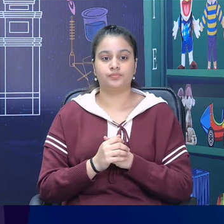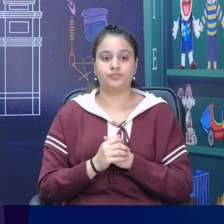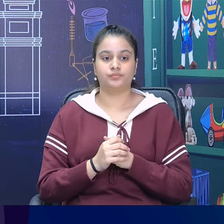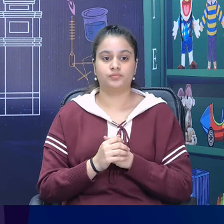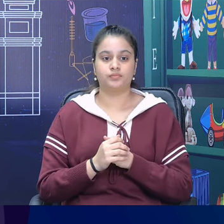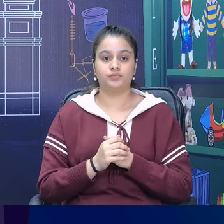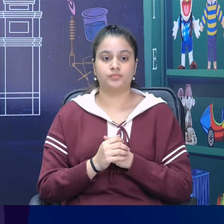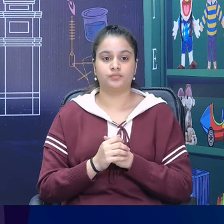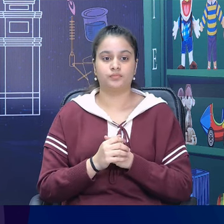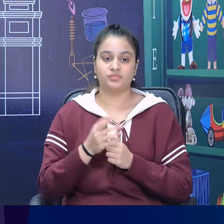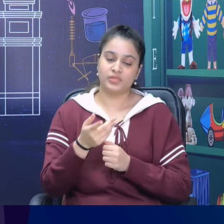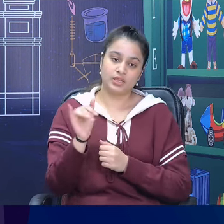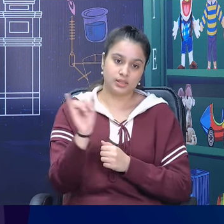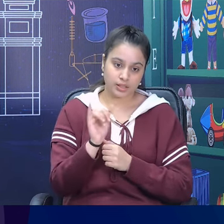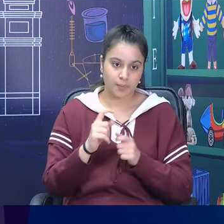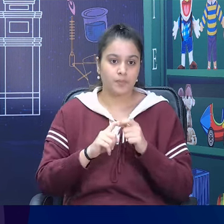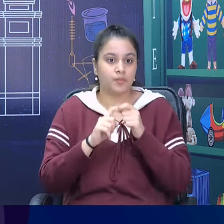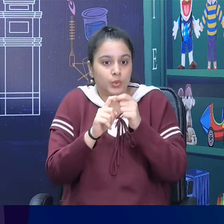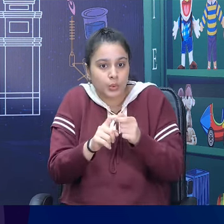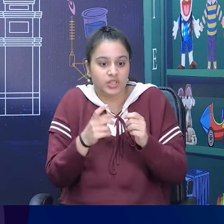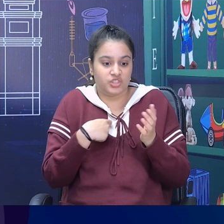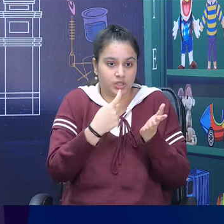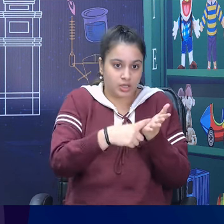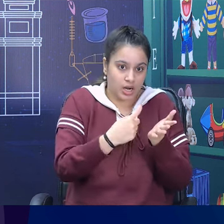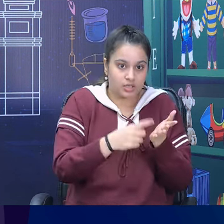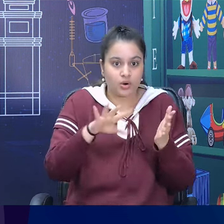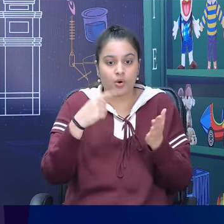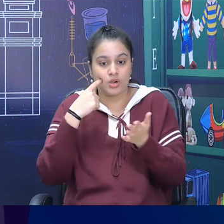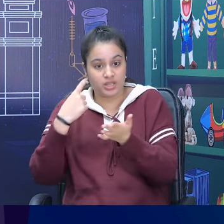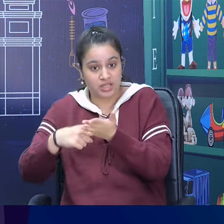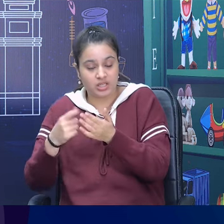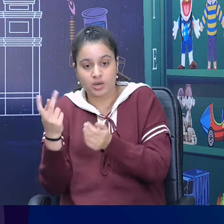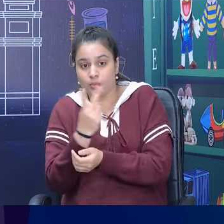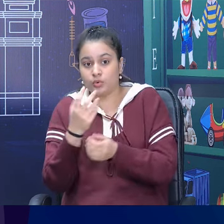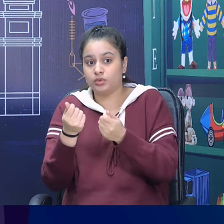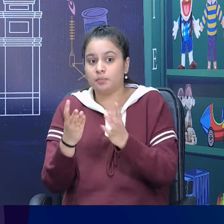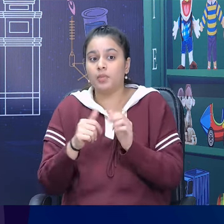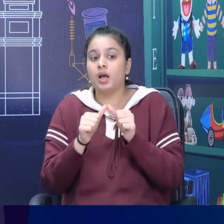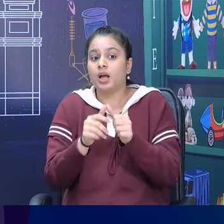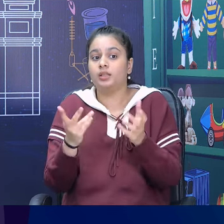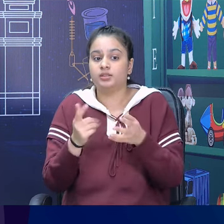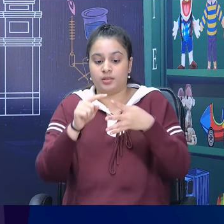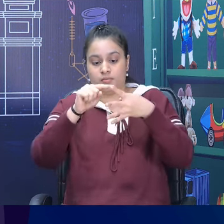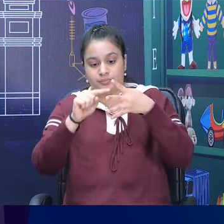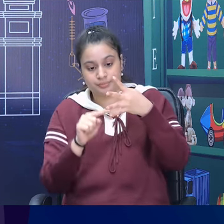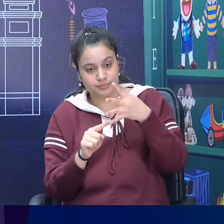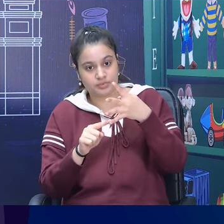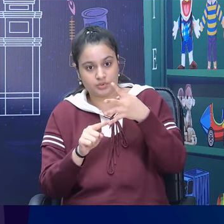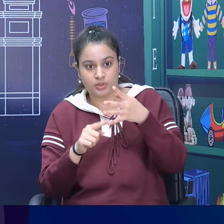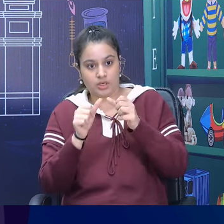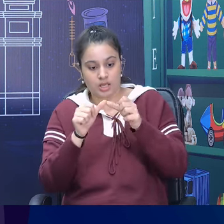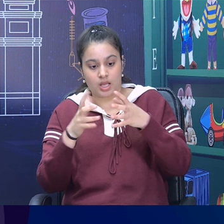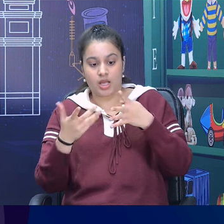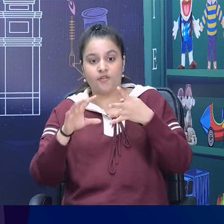व्हाट इज द प्रोडक्ट ऑफ अ रेशनल एंड इरेशनल नंबर और इसके ऑप्शन है ऑप्शन ए ऑलवेज एन इंटी जर ऑप्शन बी ऑलवेज अ